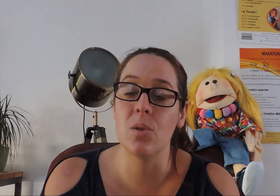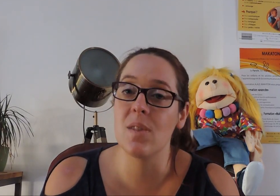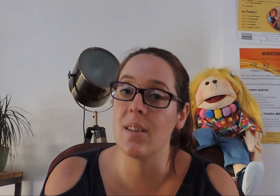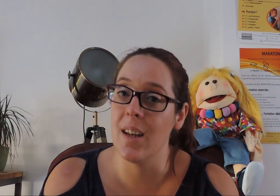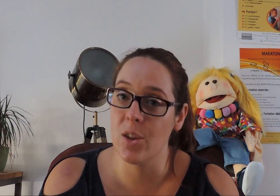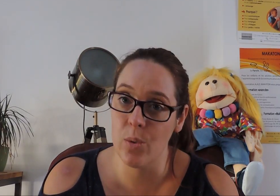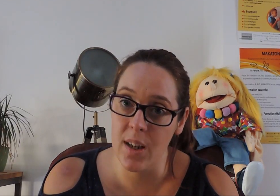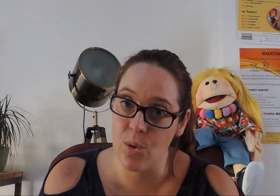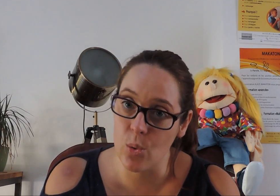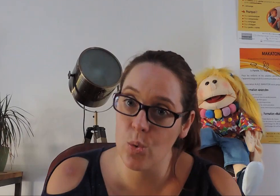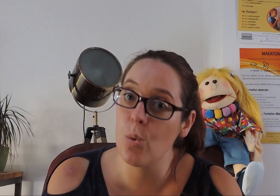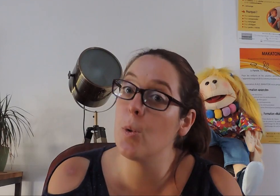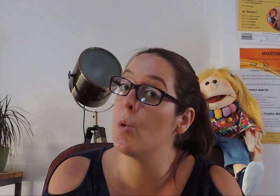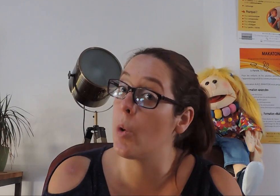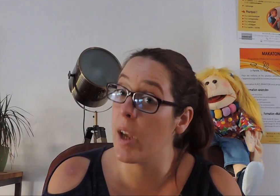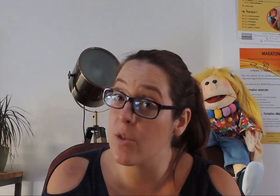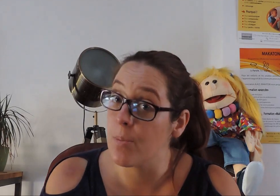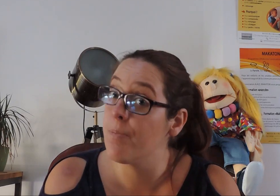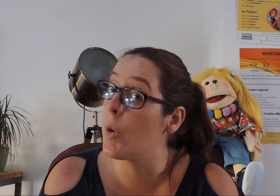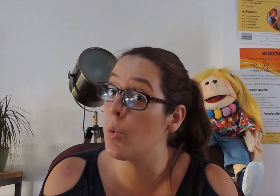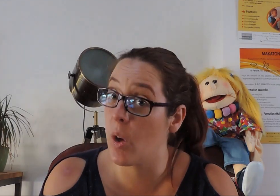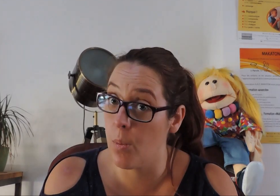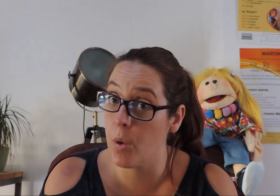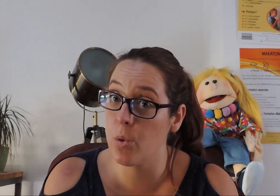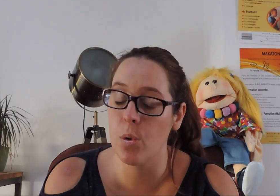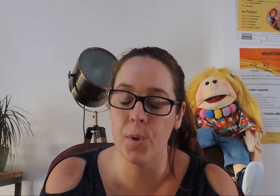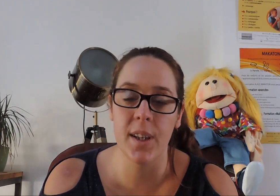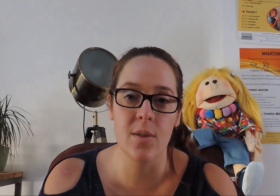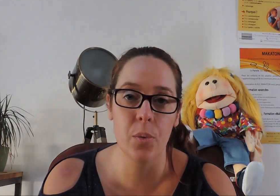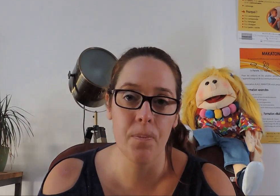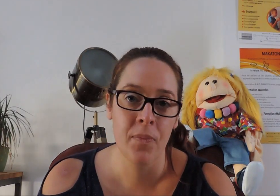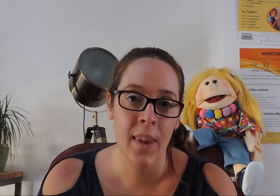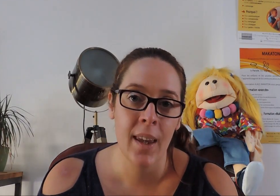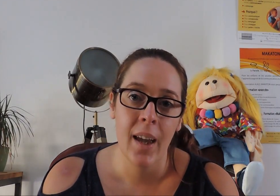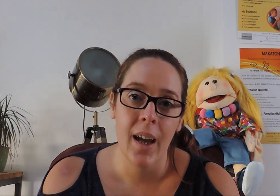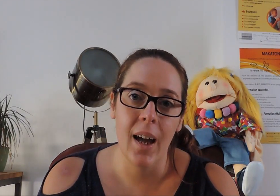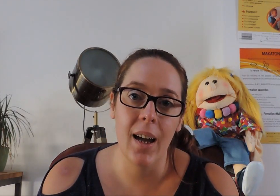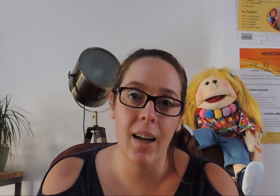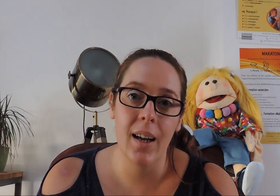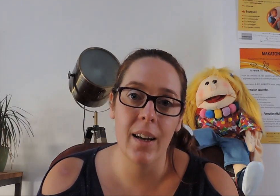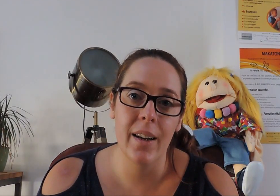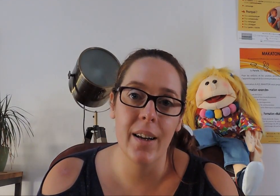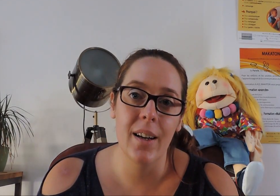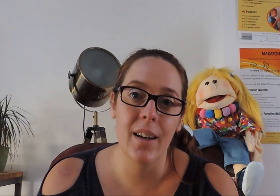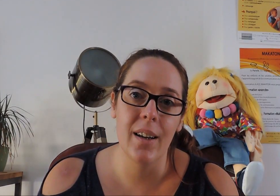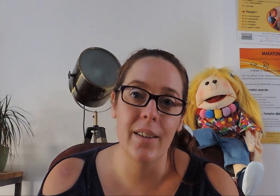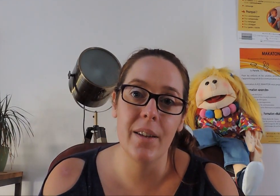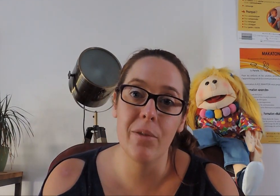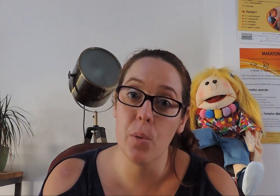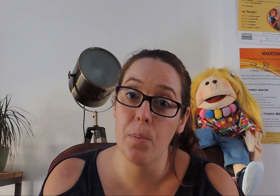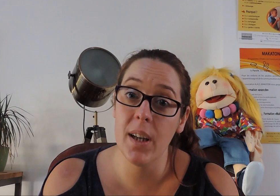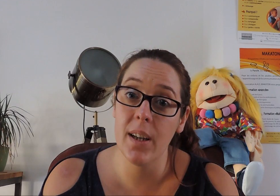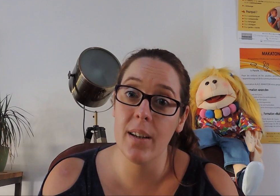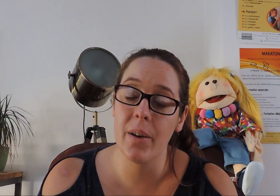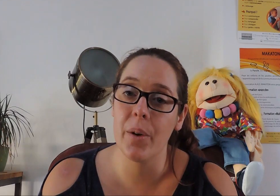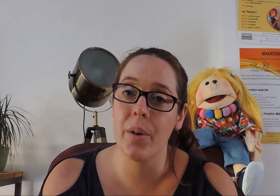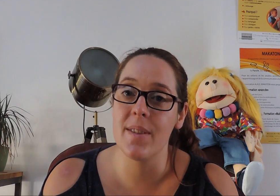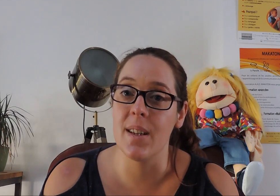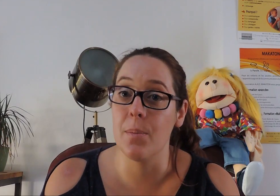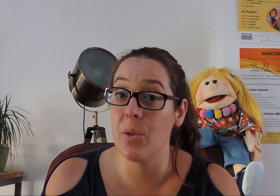déficience intellectuelle et surtout de troubles du langage en tout cas en manque de communication a développé cette